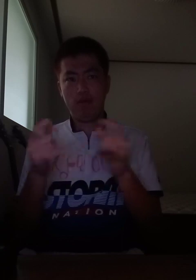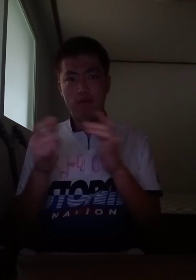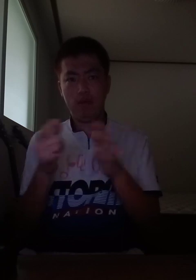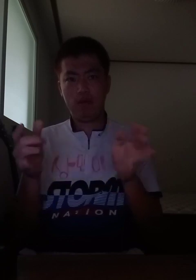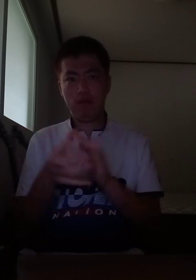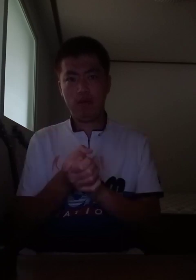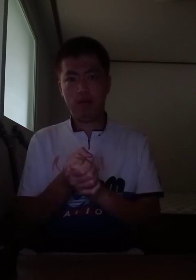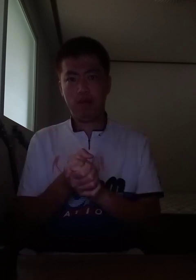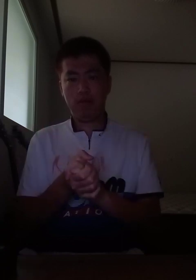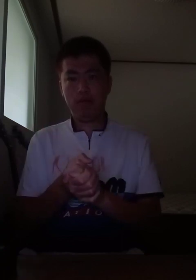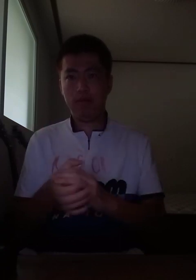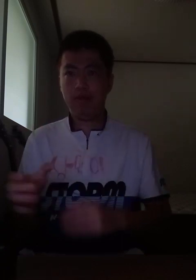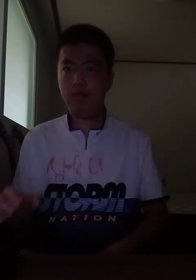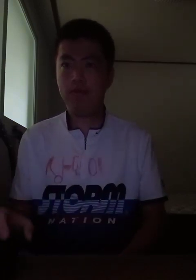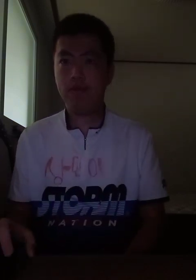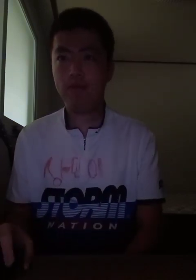운영됩니다. SBS 한지연입니다.